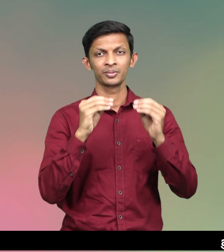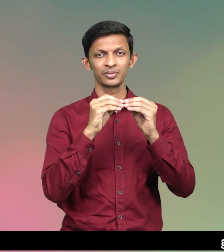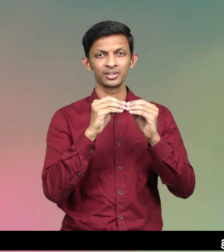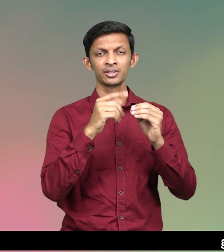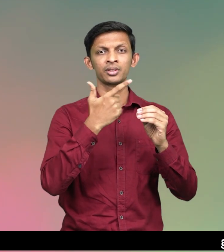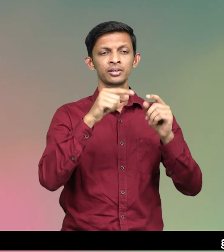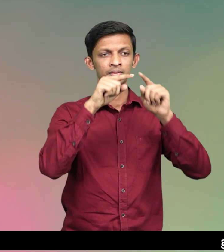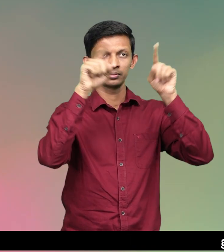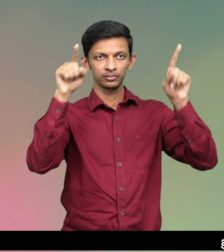బ్రహ్మపుత్ర వ్యవస్థ.